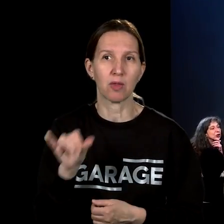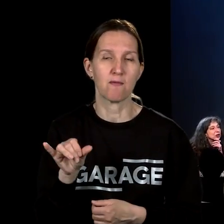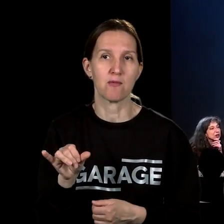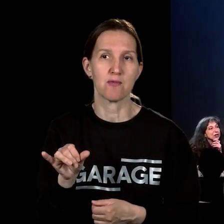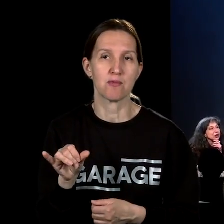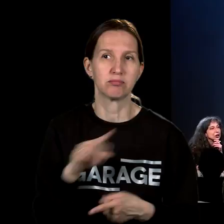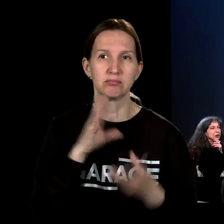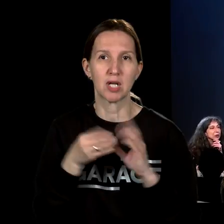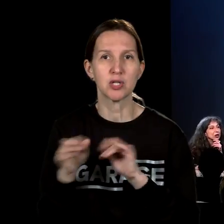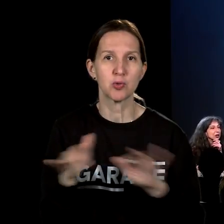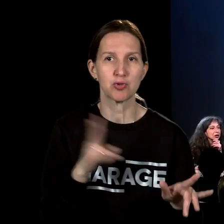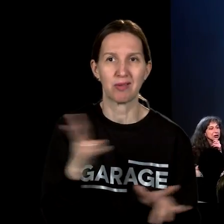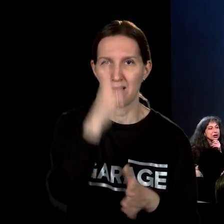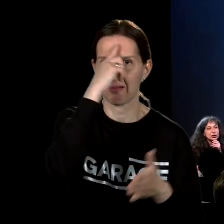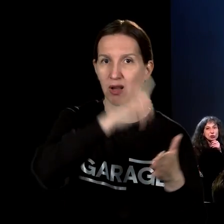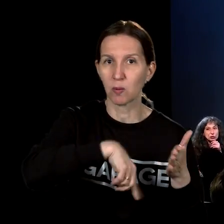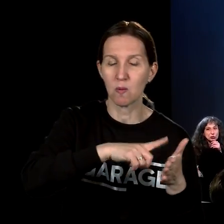переходит в сюжеты сказочные.